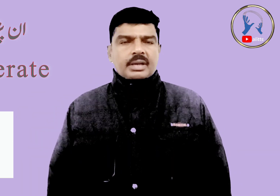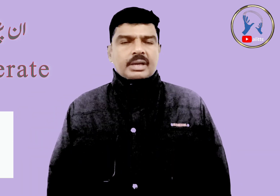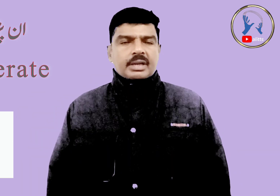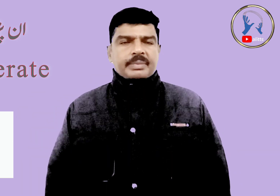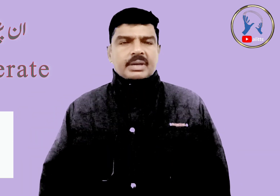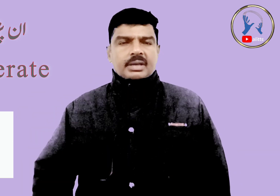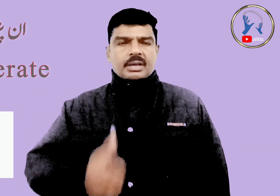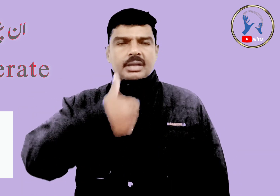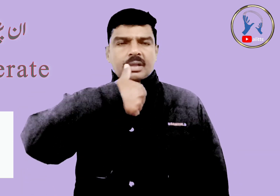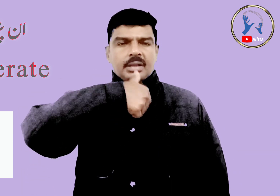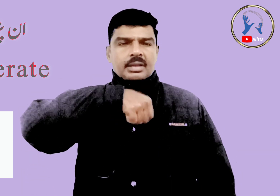अनपढ़।